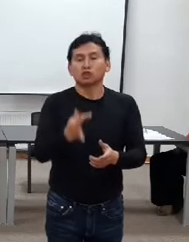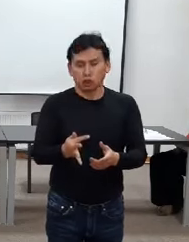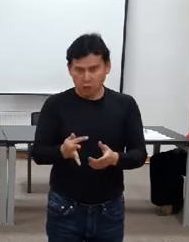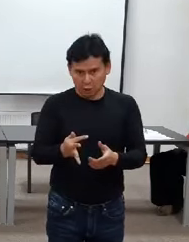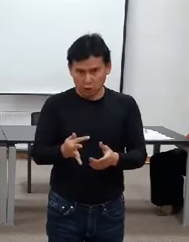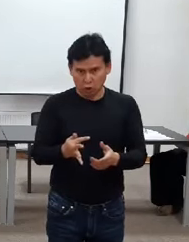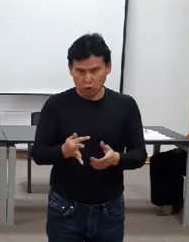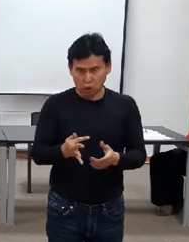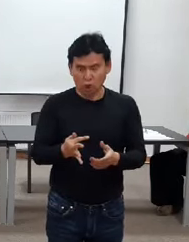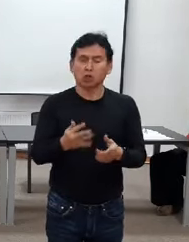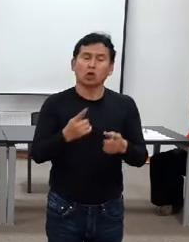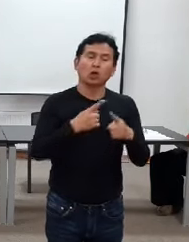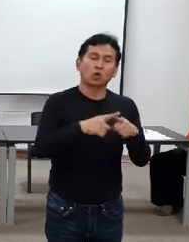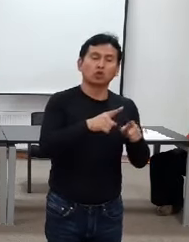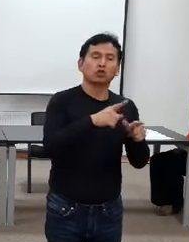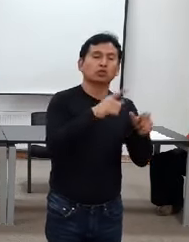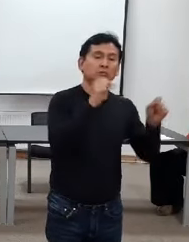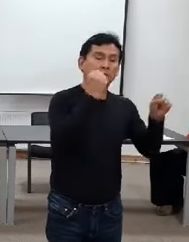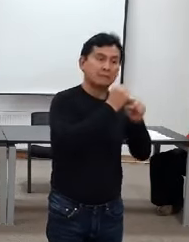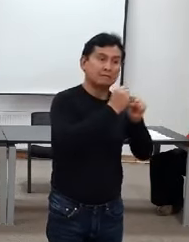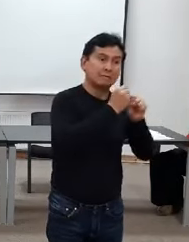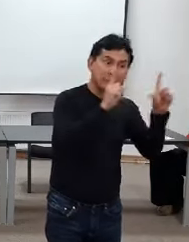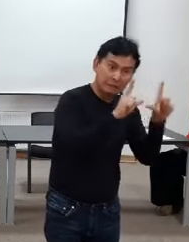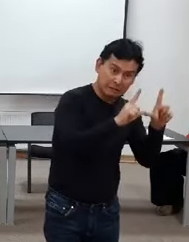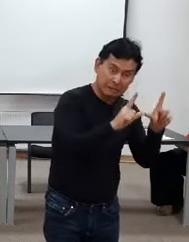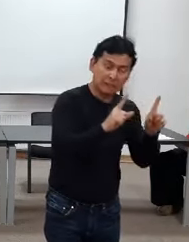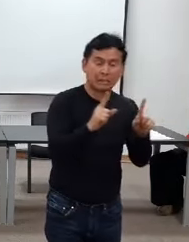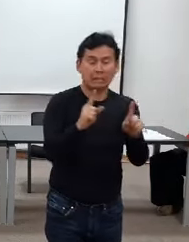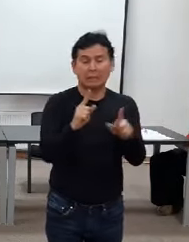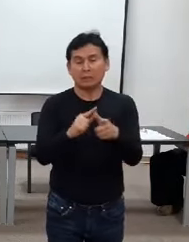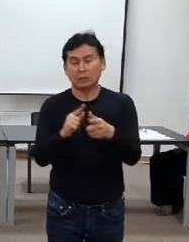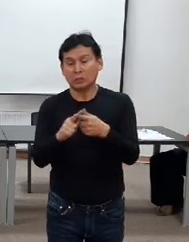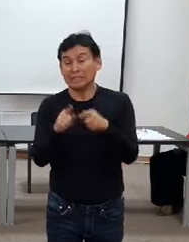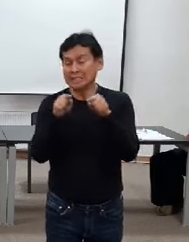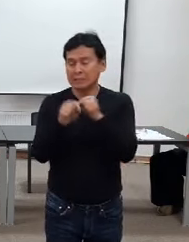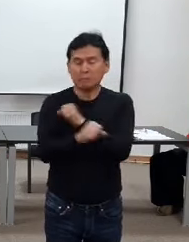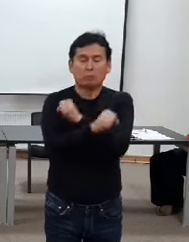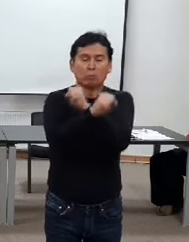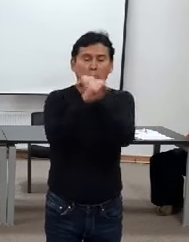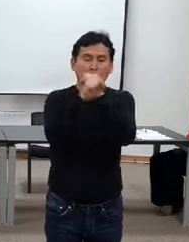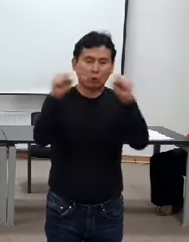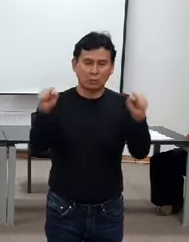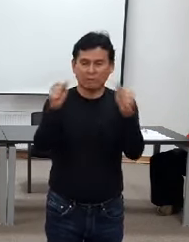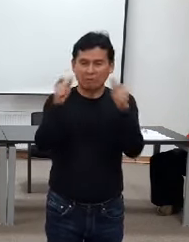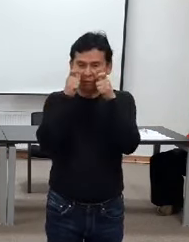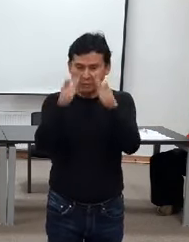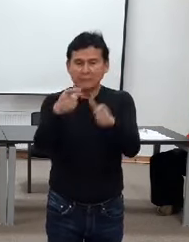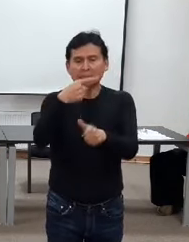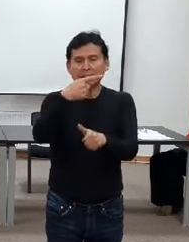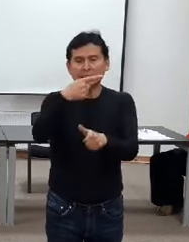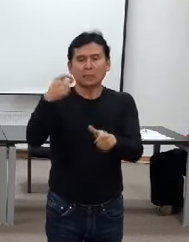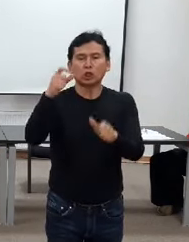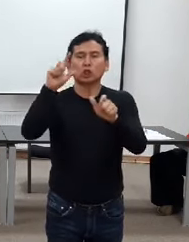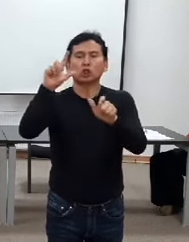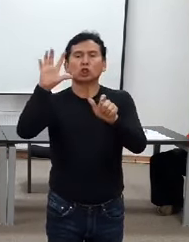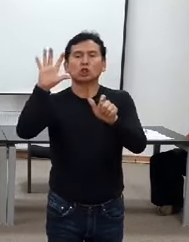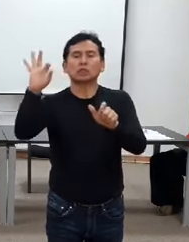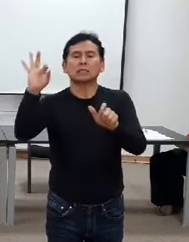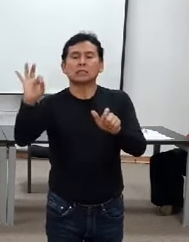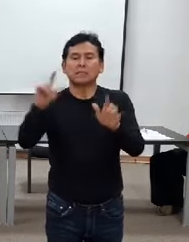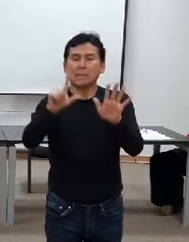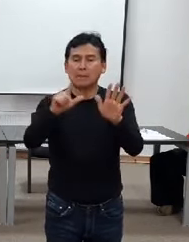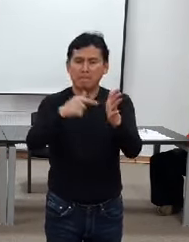en teletrabajo, otro no menor no está trabajando, por lo tanto, es imposible poder fiscalizar 107.000 personas con